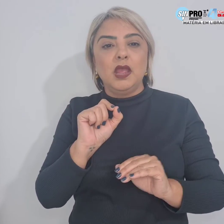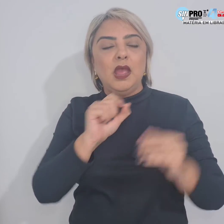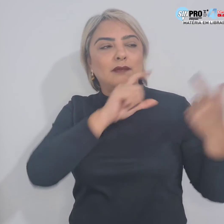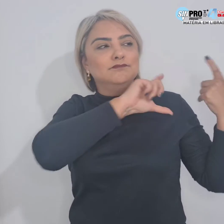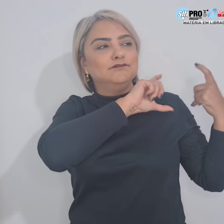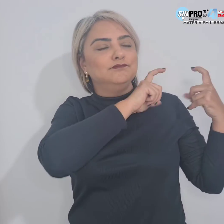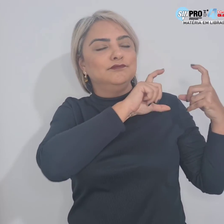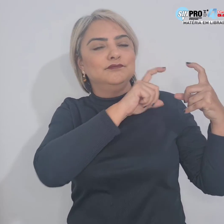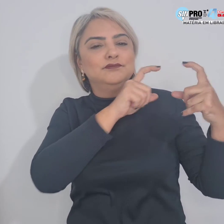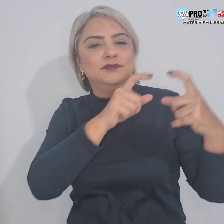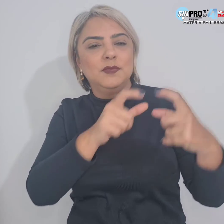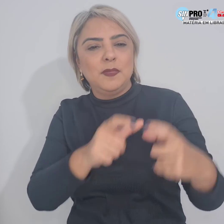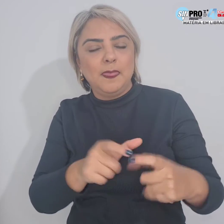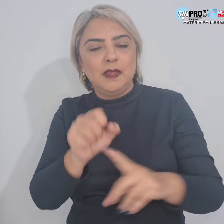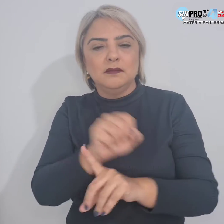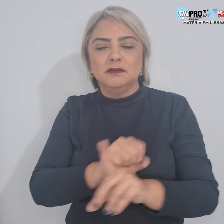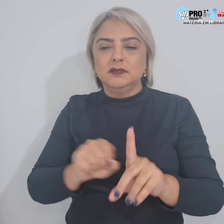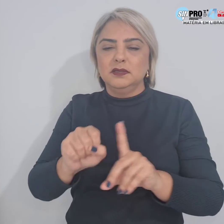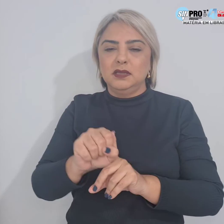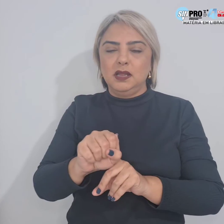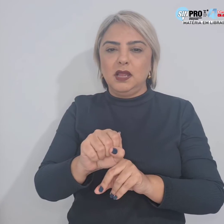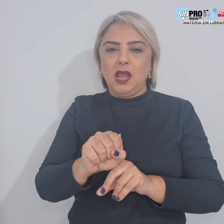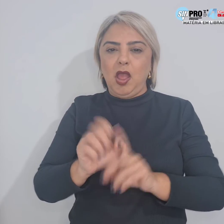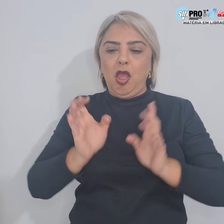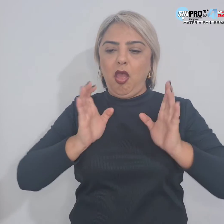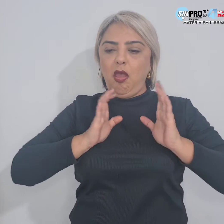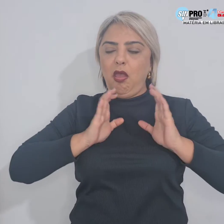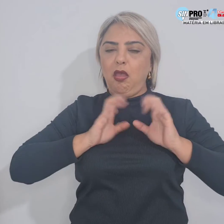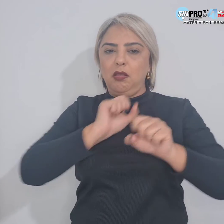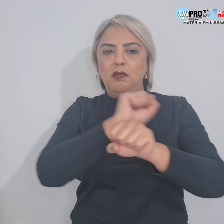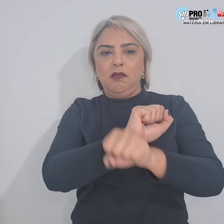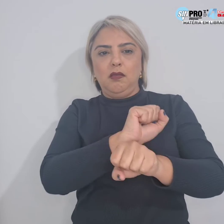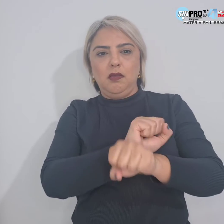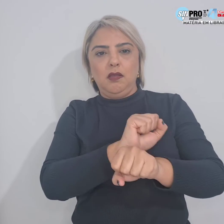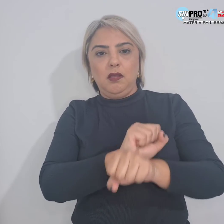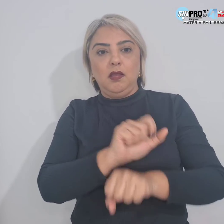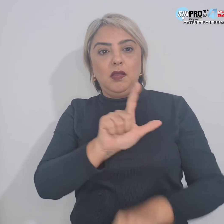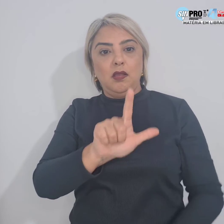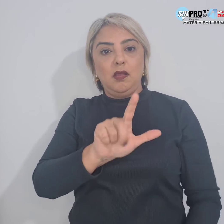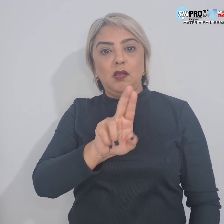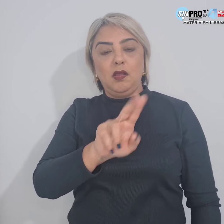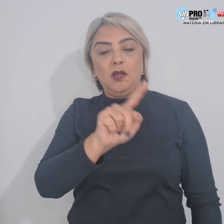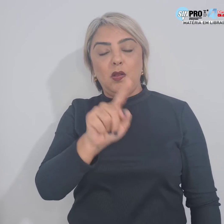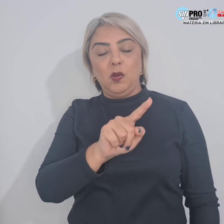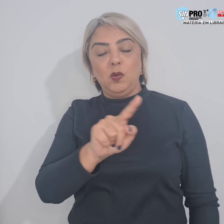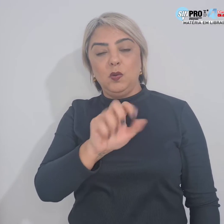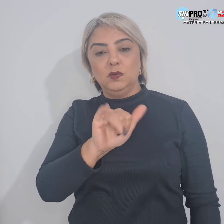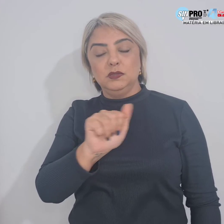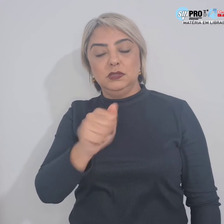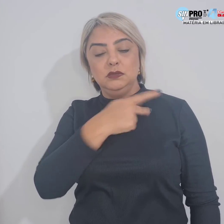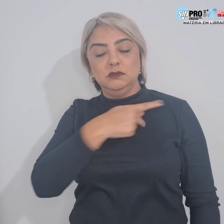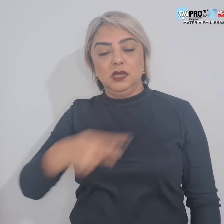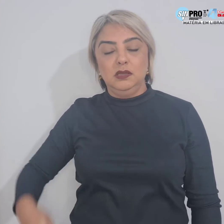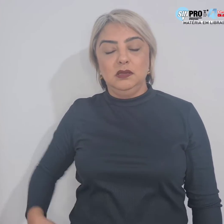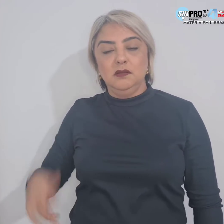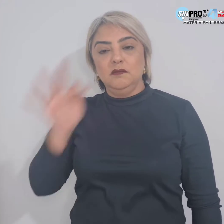legado deixado pela sociedade escravocrata. Luzia Batista, presidente da Federação Nacional